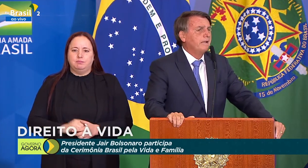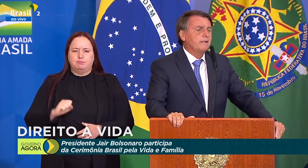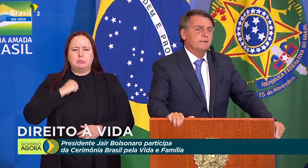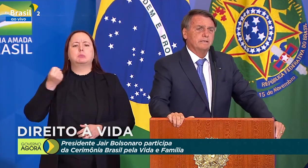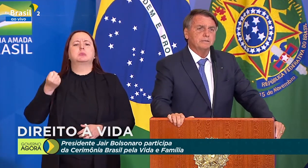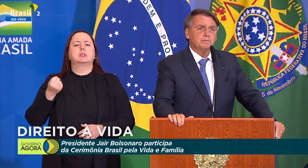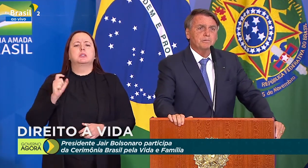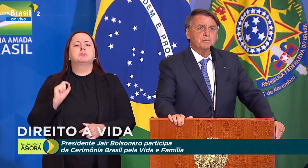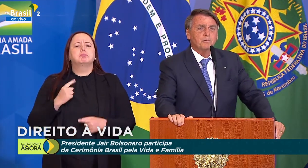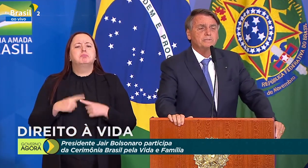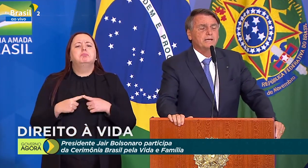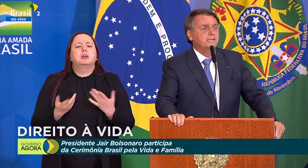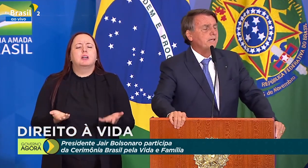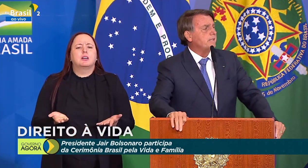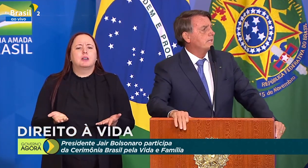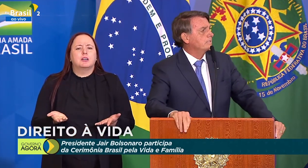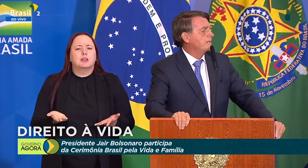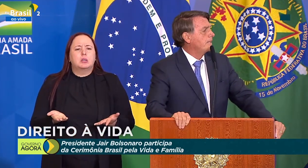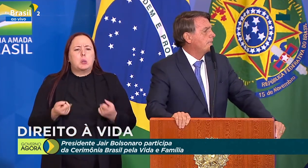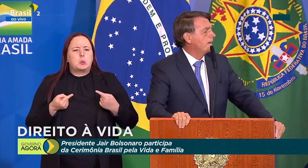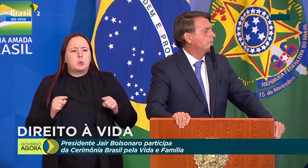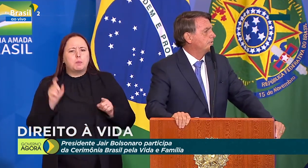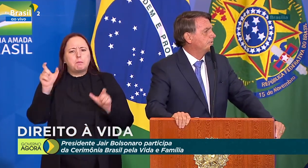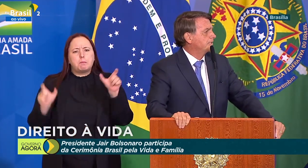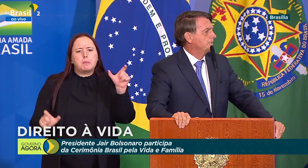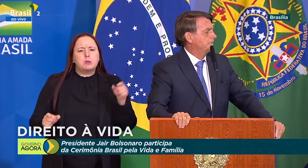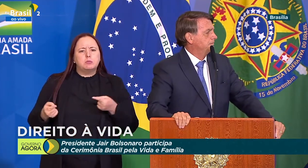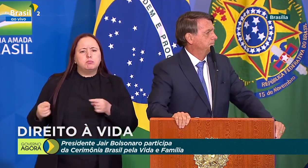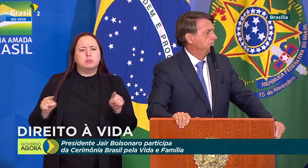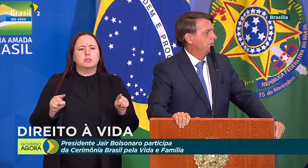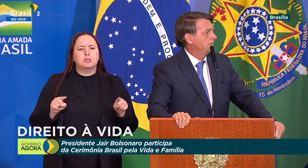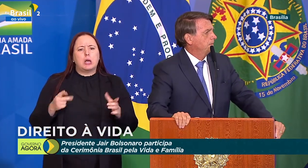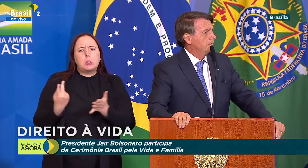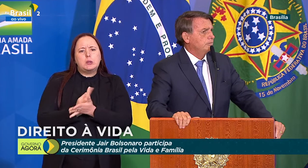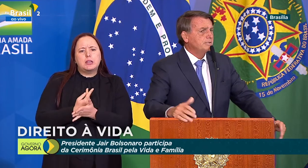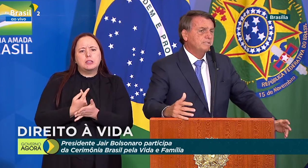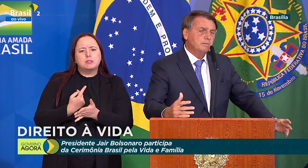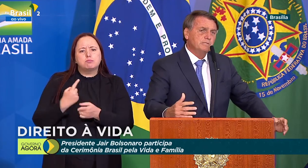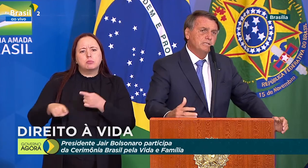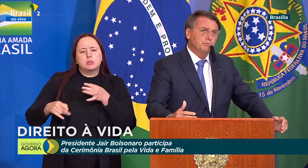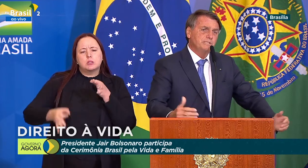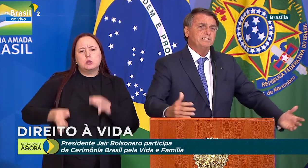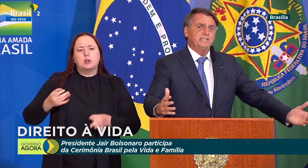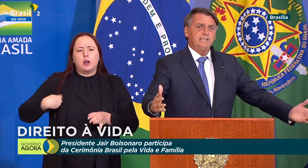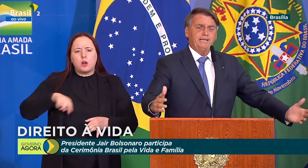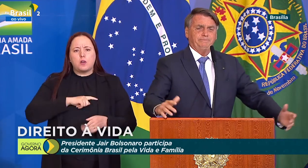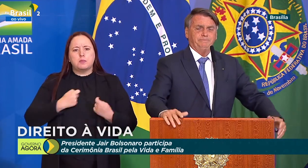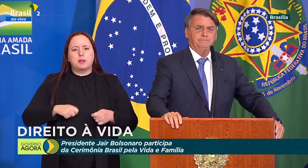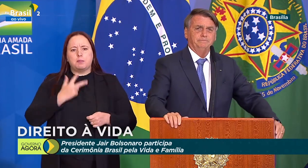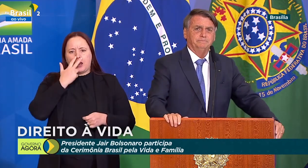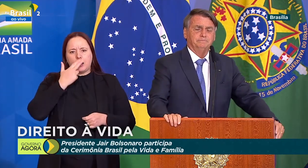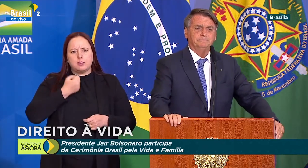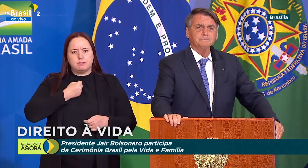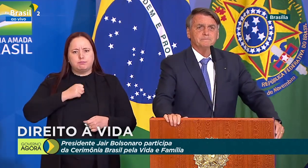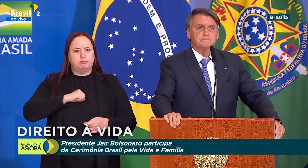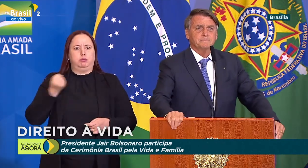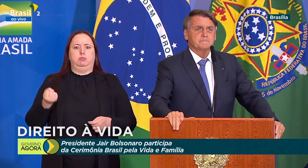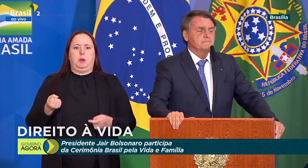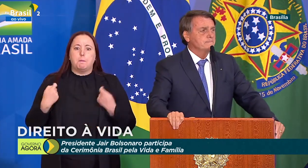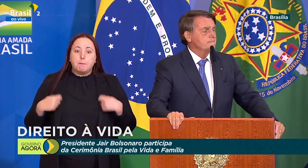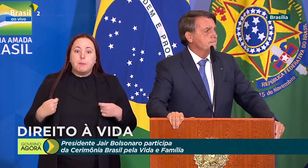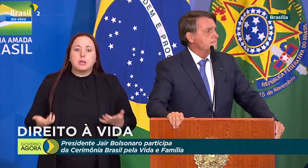e se não interessa contra quem seja esse ato de Justiça Nós temos que nos indignar